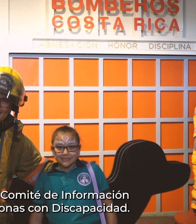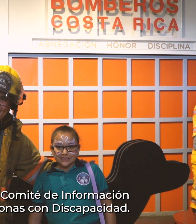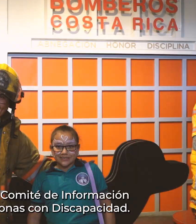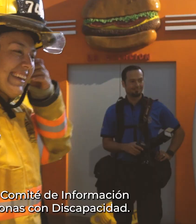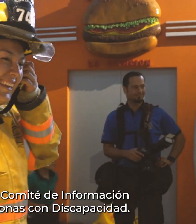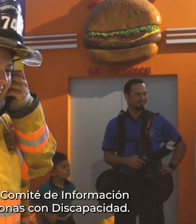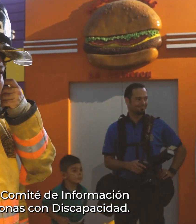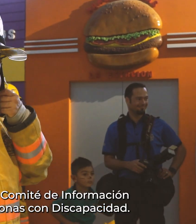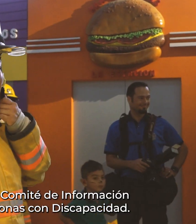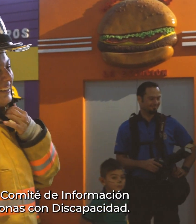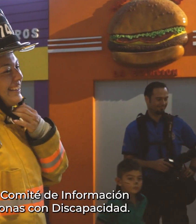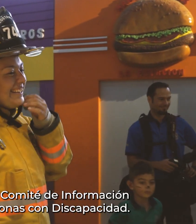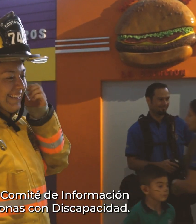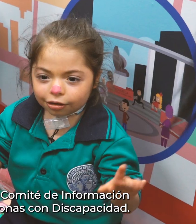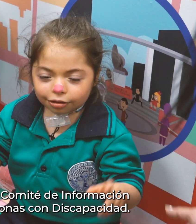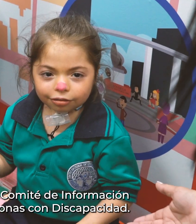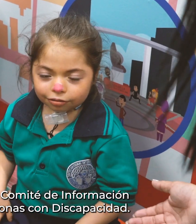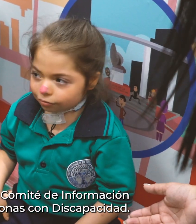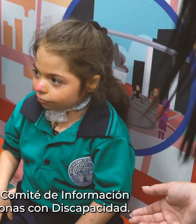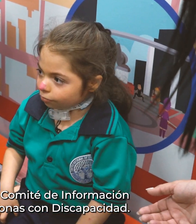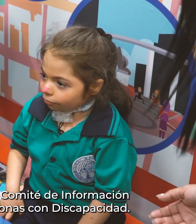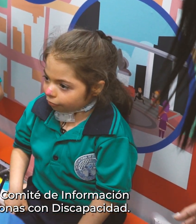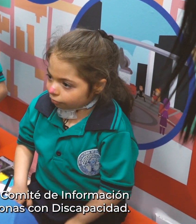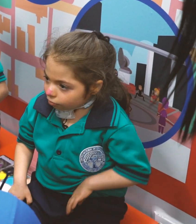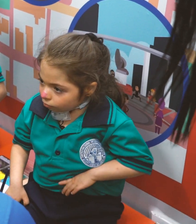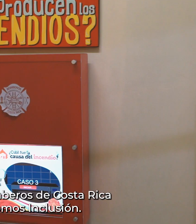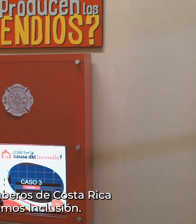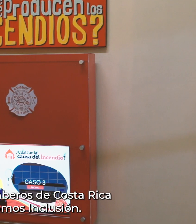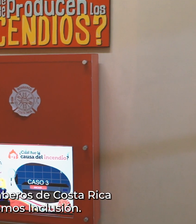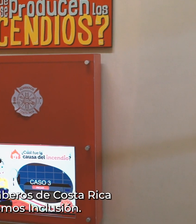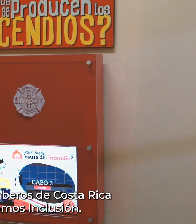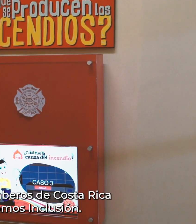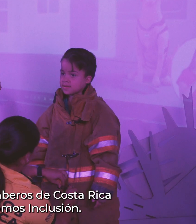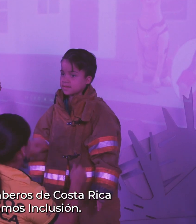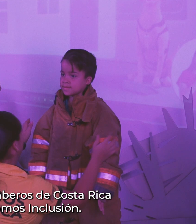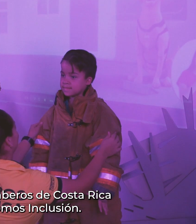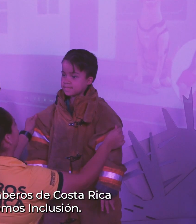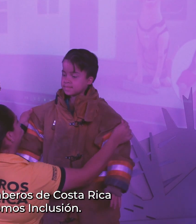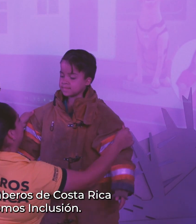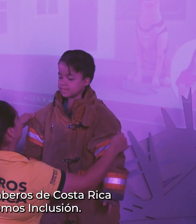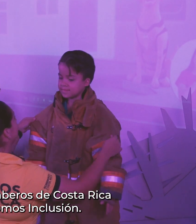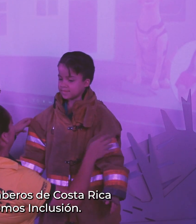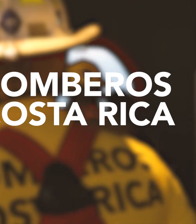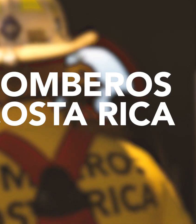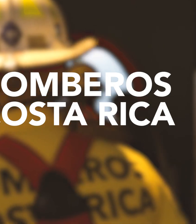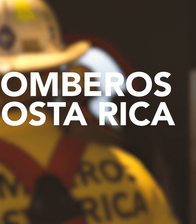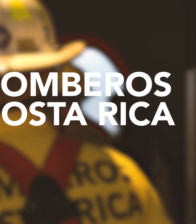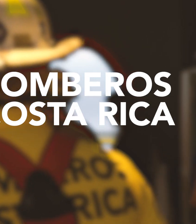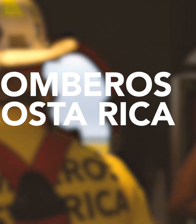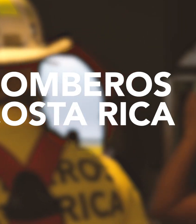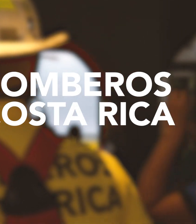COINDIS, es decir, el Comité de Información de las Personas con Discapacidad. En Bomberos de Costa Rica, somos inclusión.